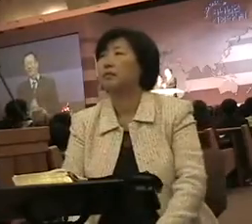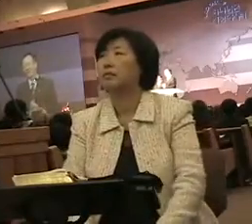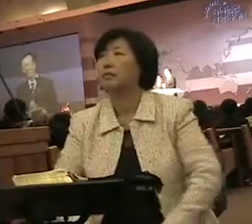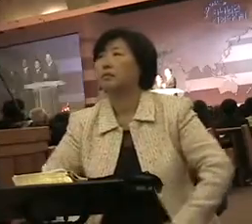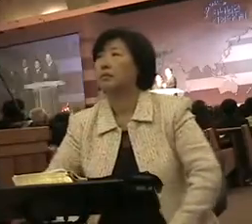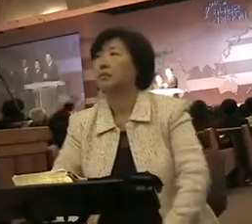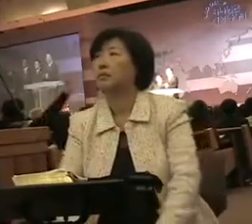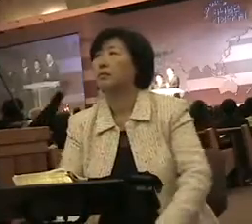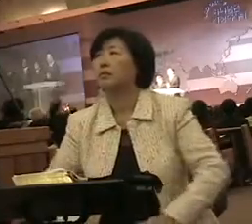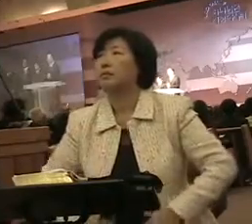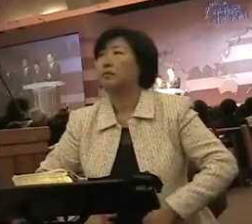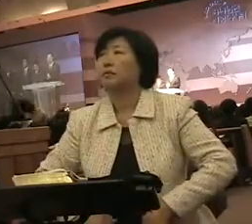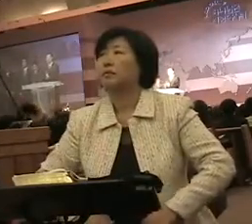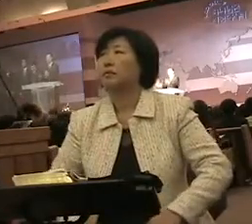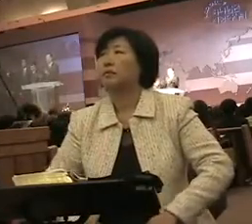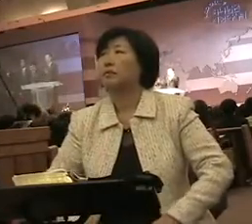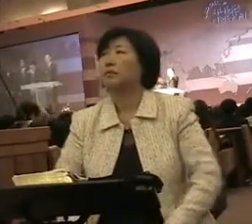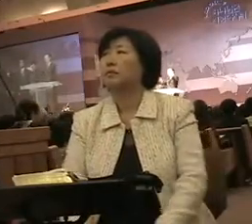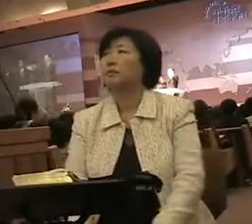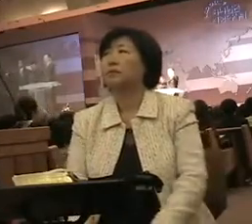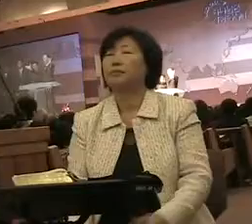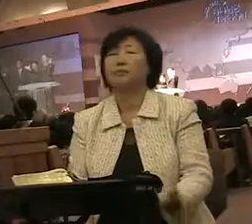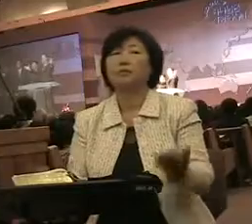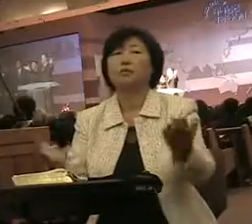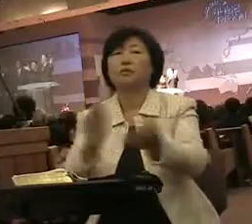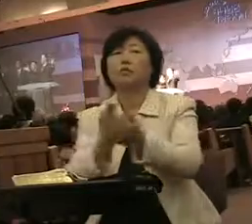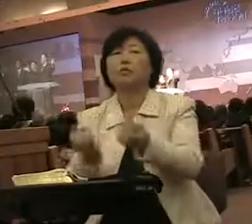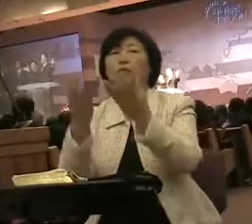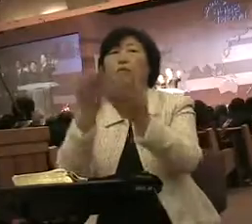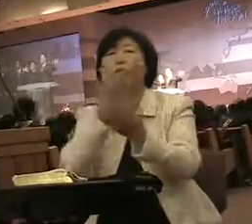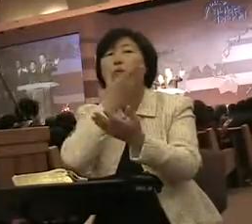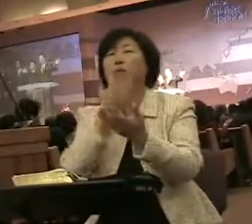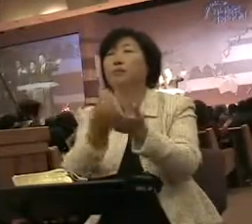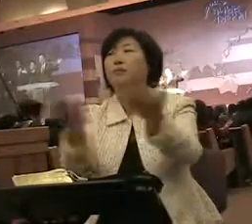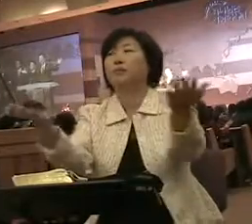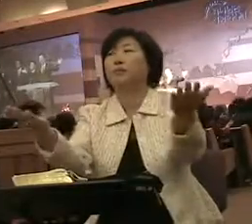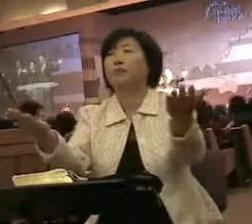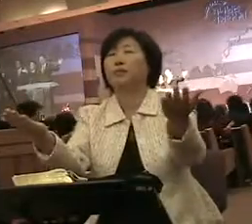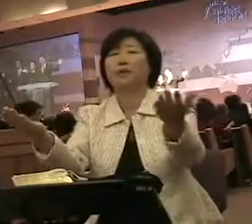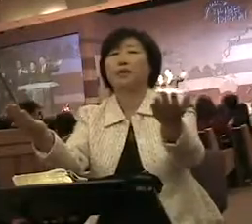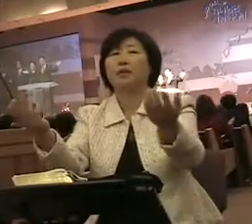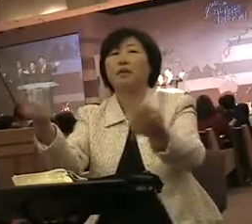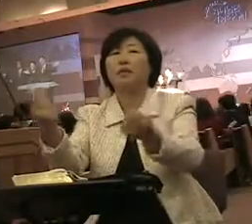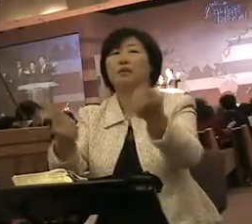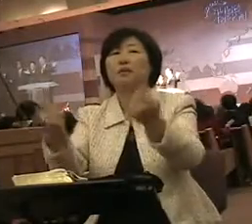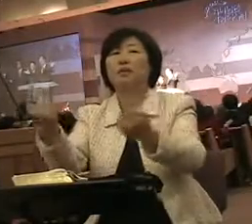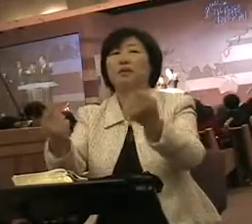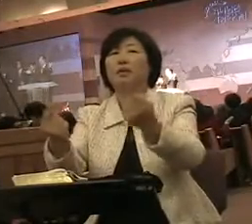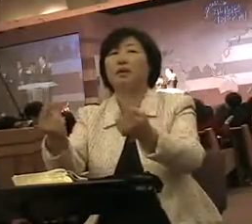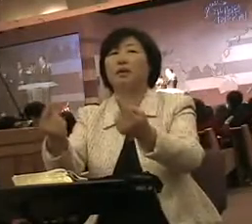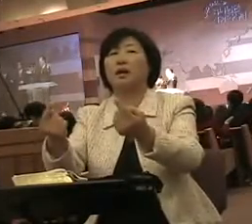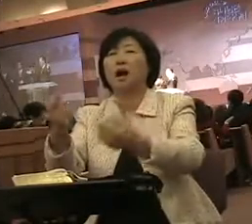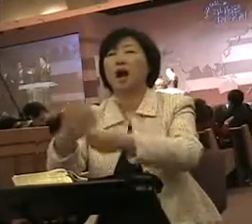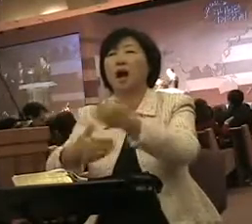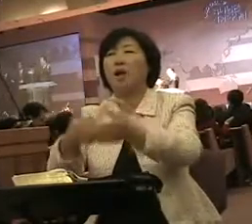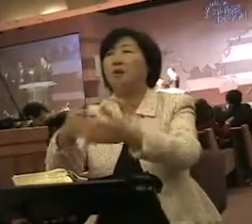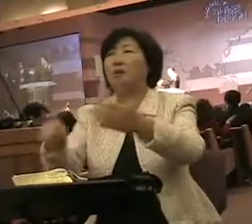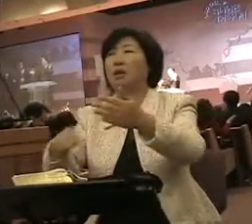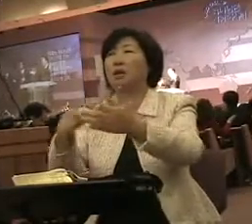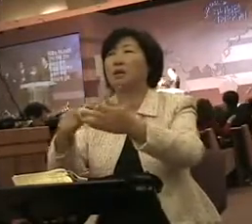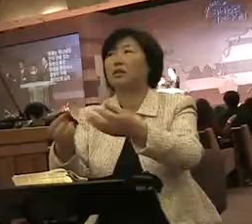세 분이 이제 그렇게 우리의 축복을 받겠습니다. 축복의 손을 들고 형제는 하나님의 언약 안에 있는 축복의